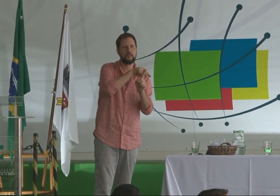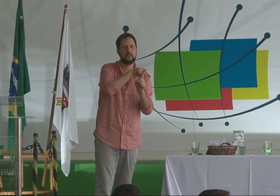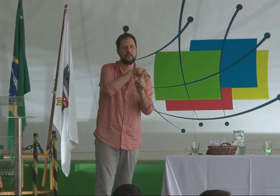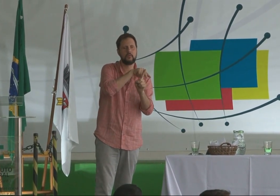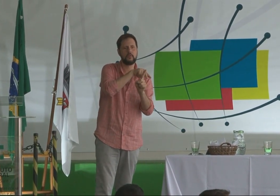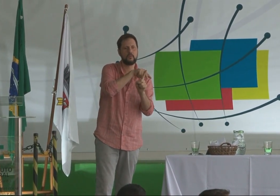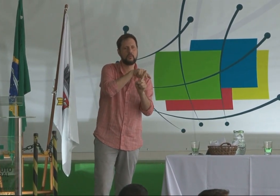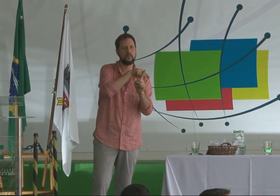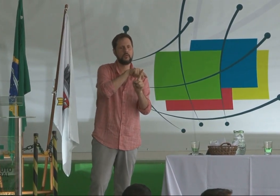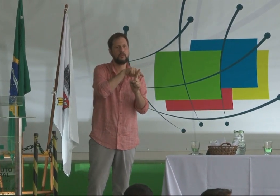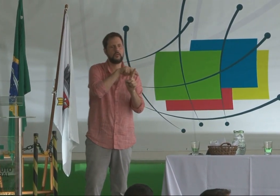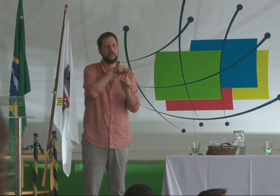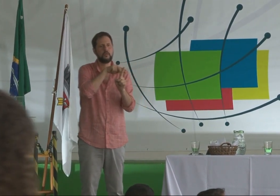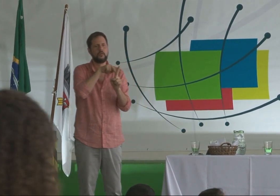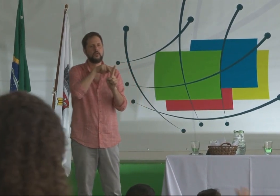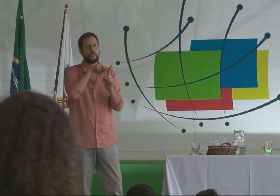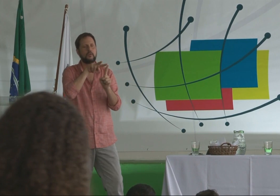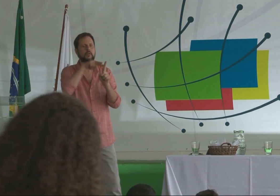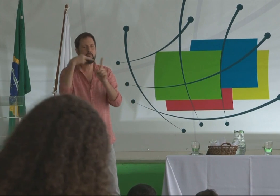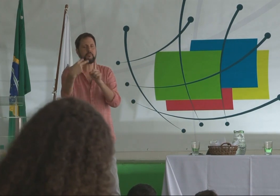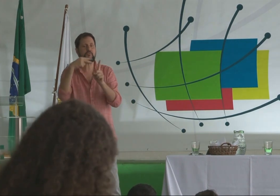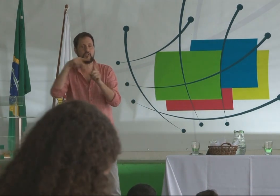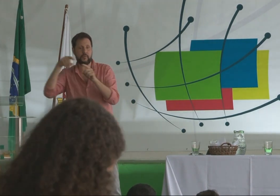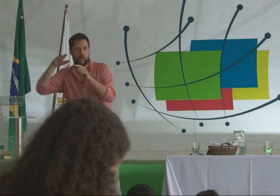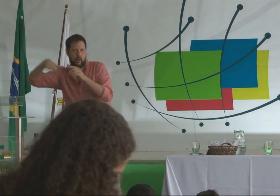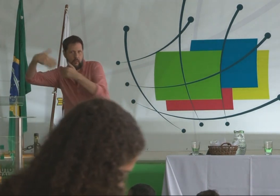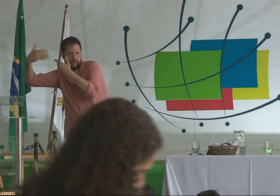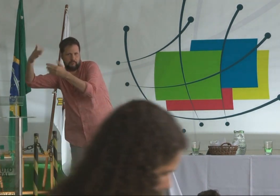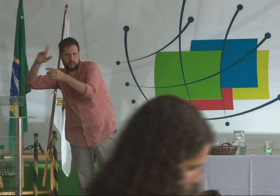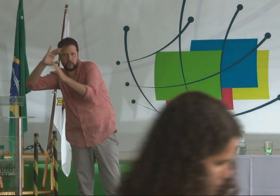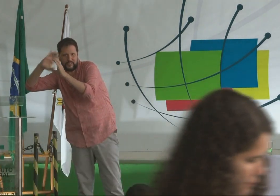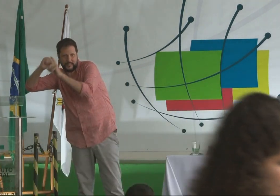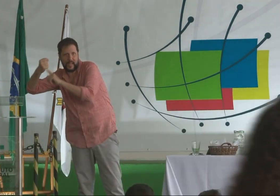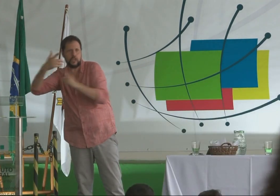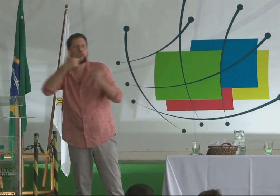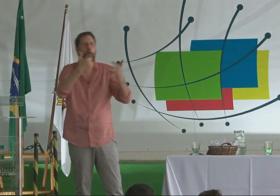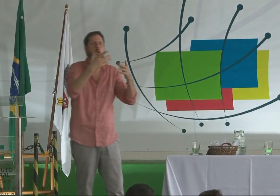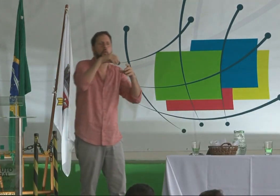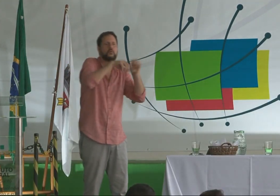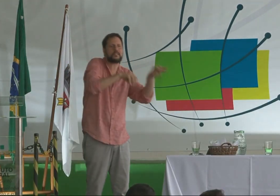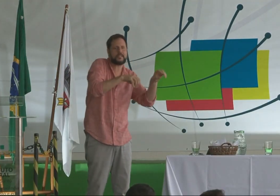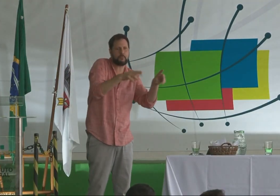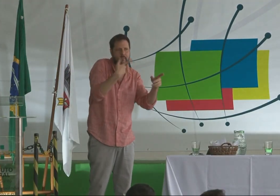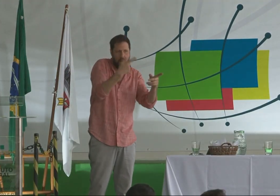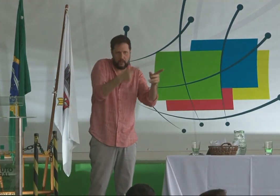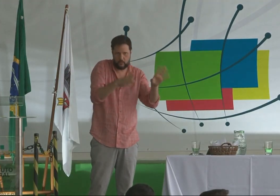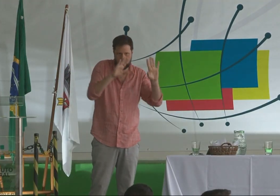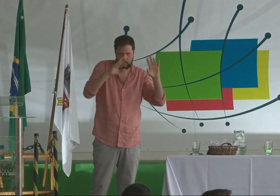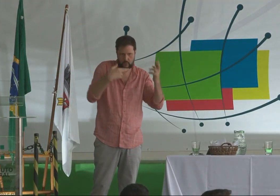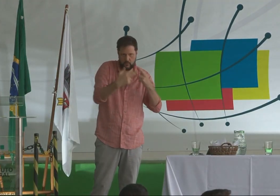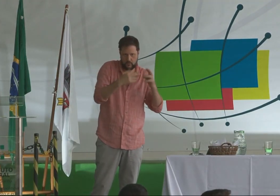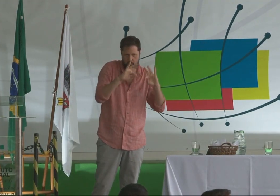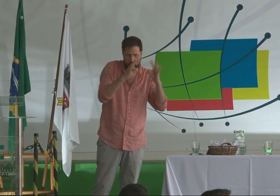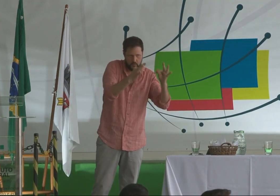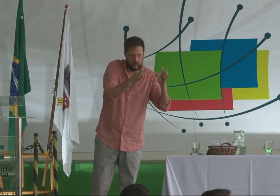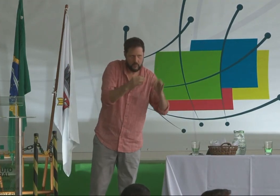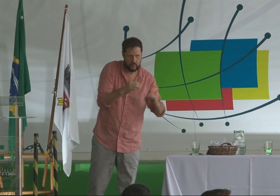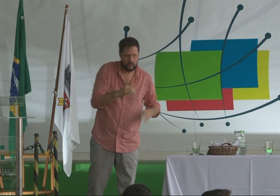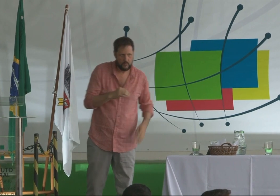formalmente dentro da inscrição ou fora daqui de uma outra forma? É qual a perspectiva de comunicação? A questão social ou na minha questão de professor em relação de